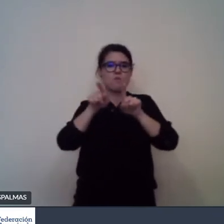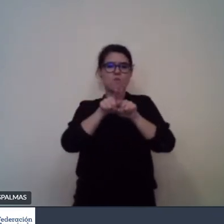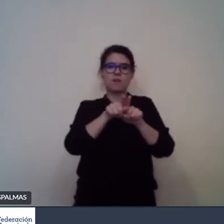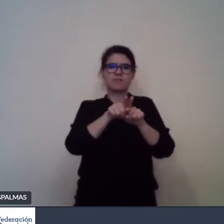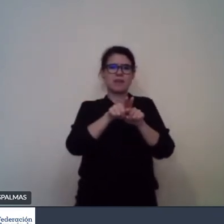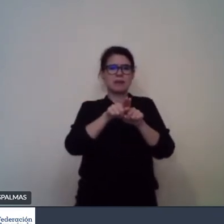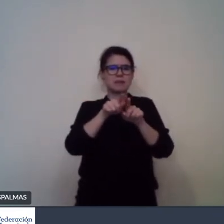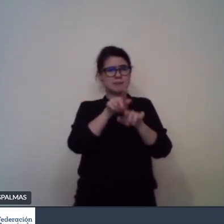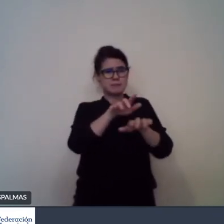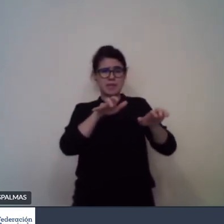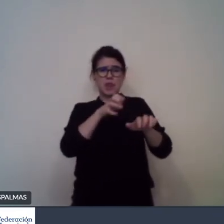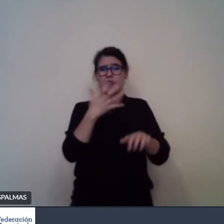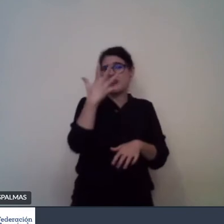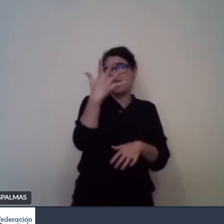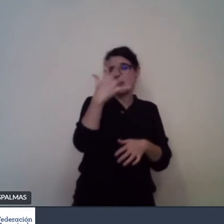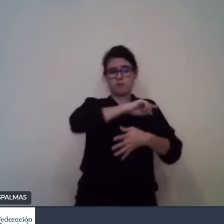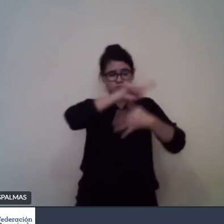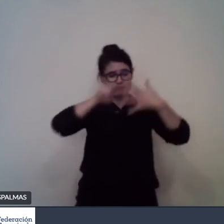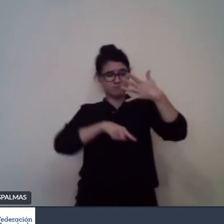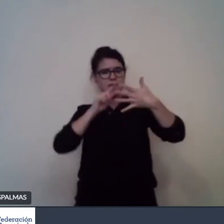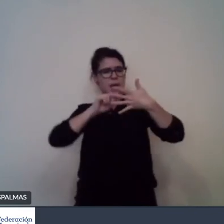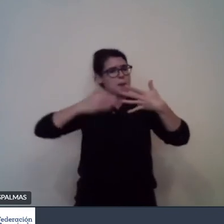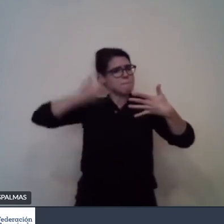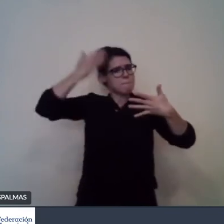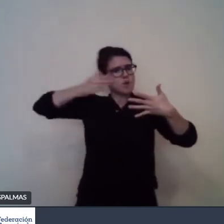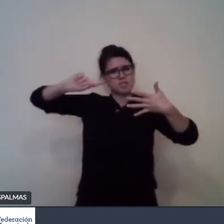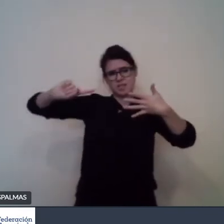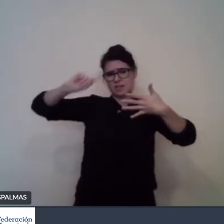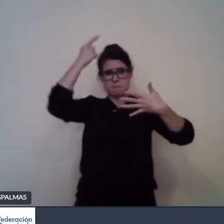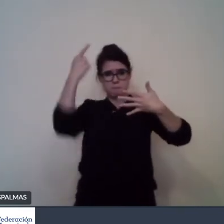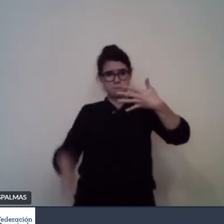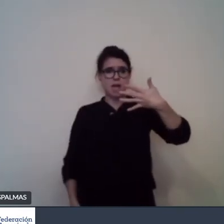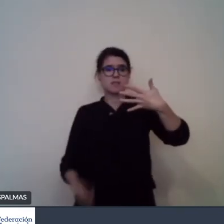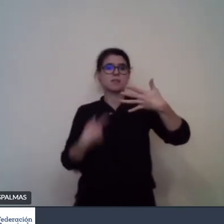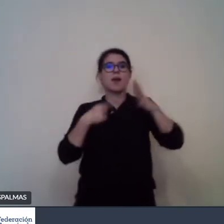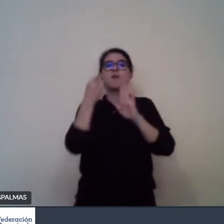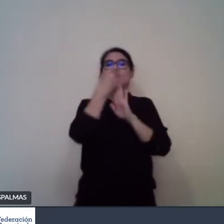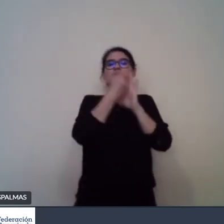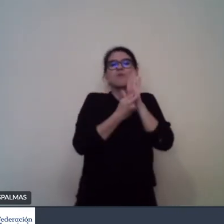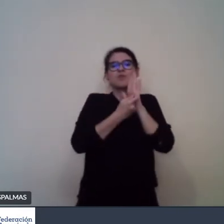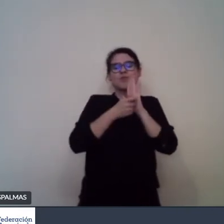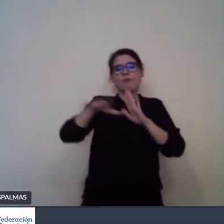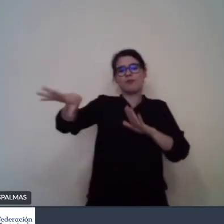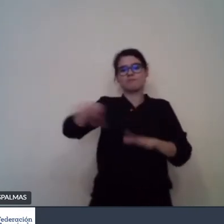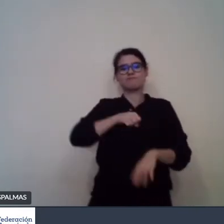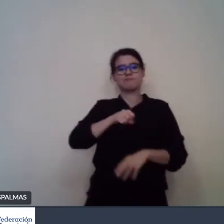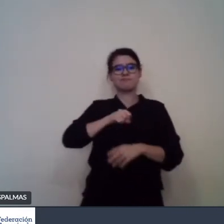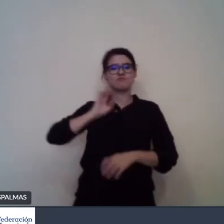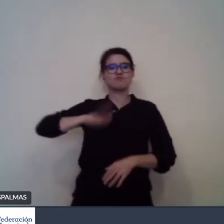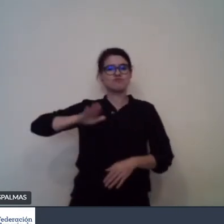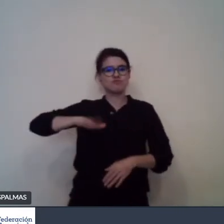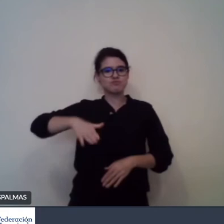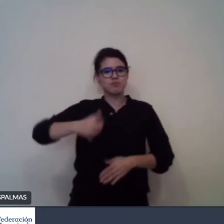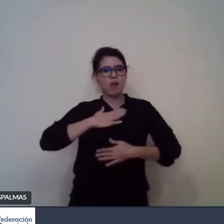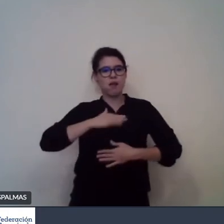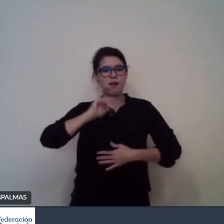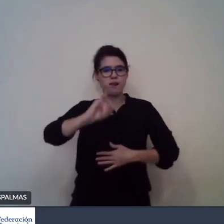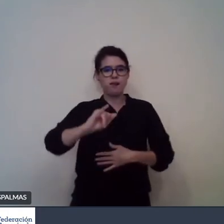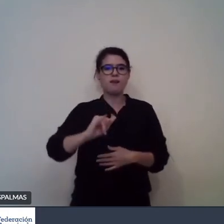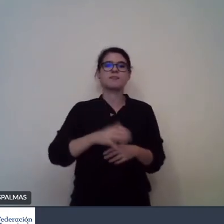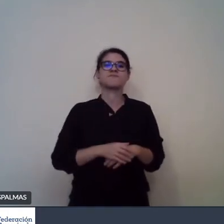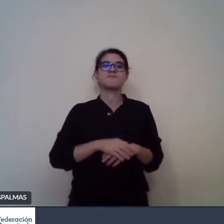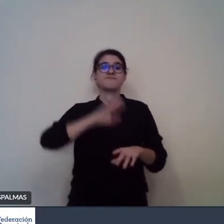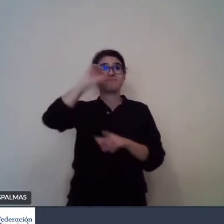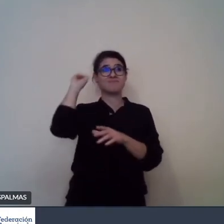puestos más importantes en cuanto a los puntos por posesión anotados. Yo creo que todos, más o menos, a la hora de plantearnos